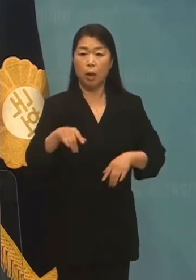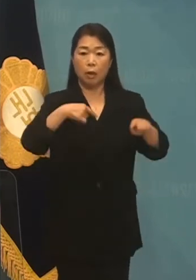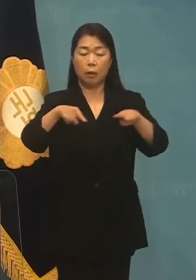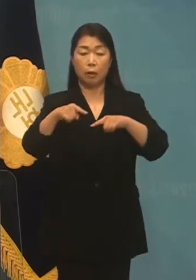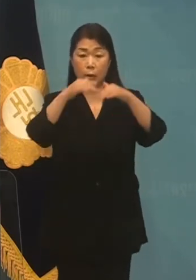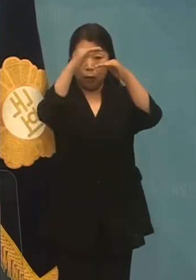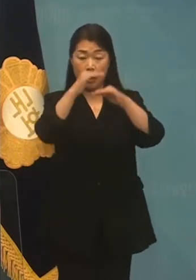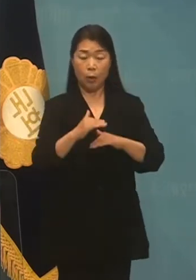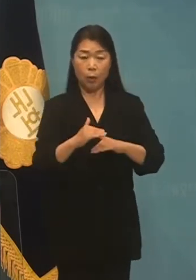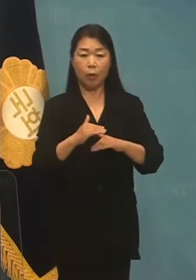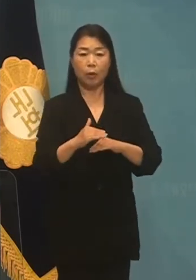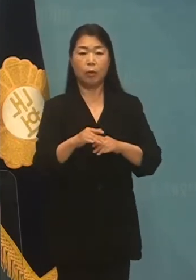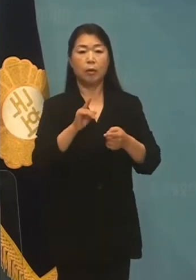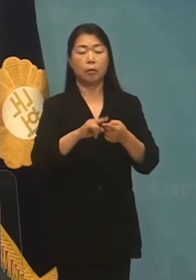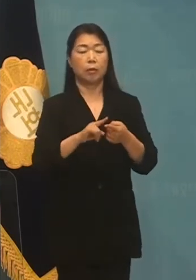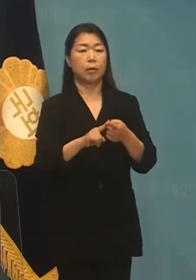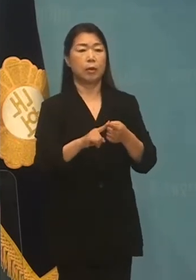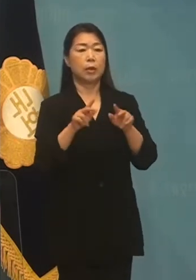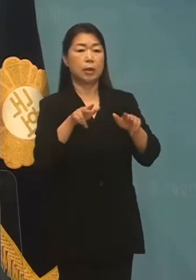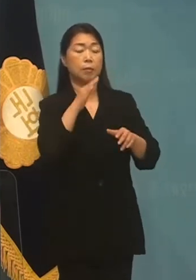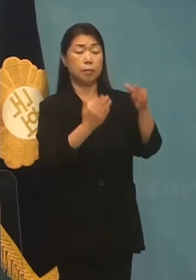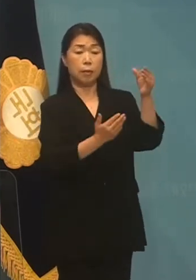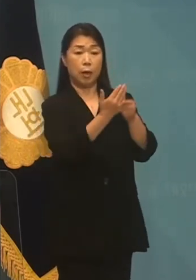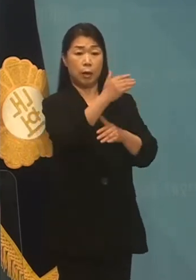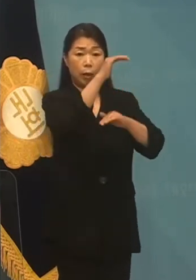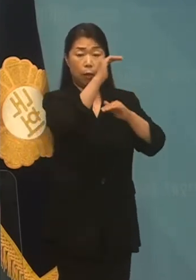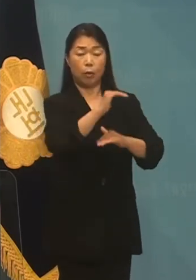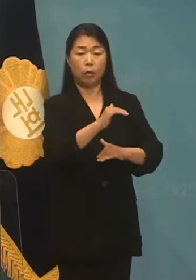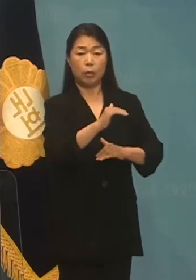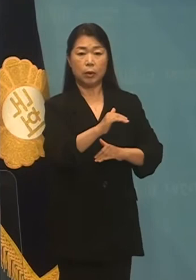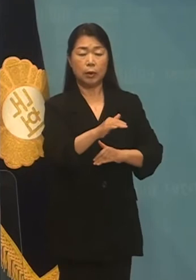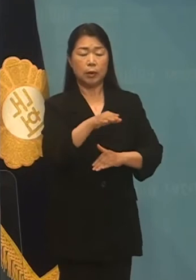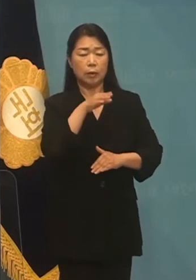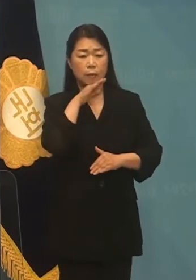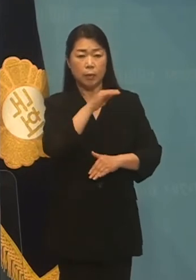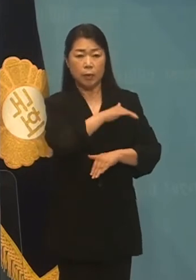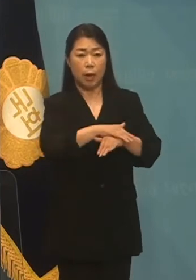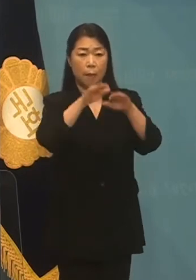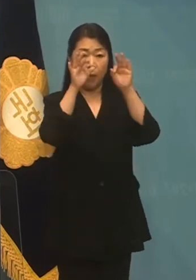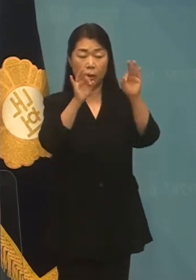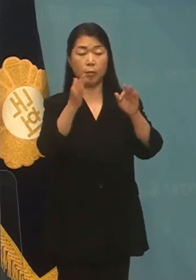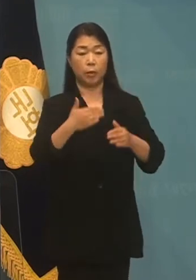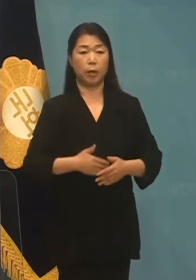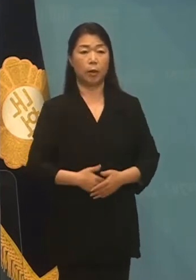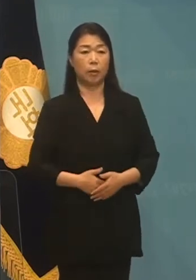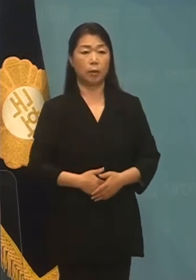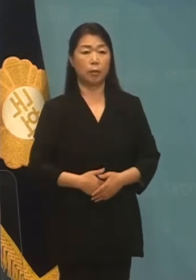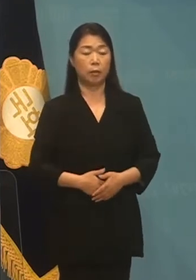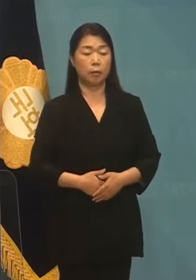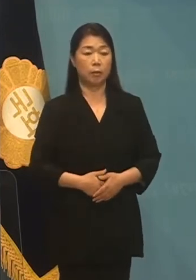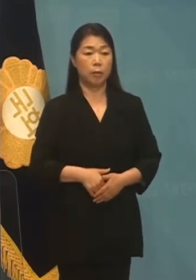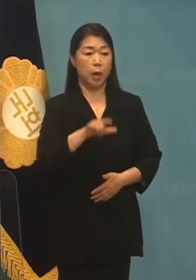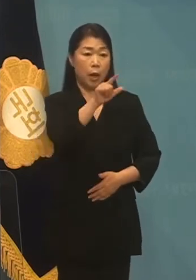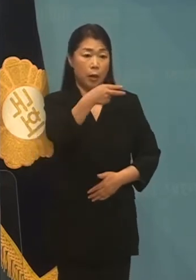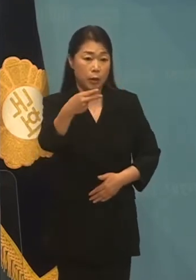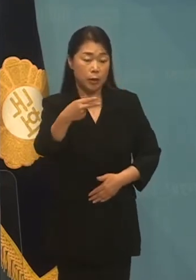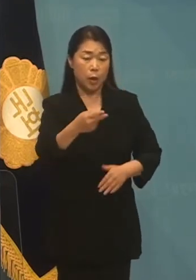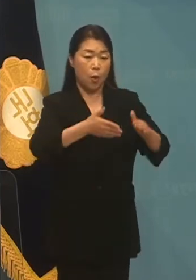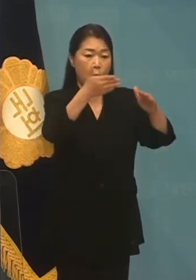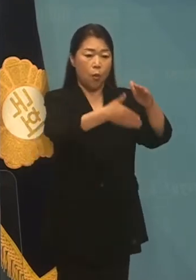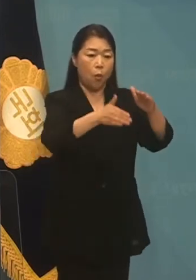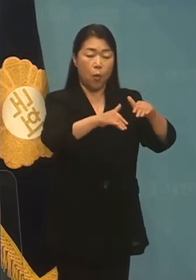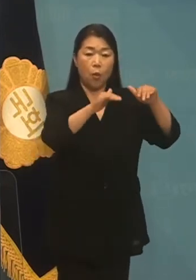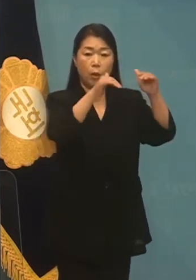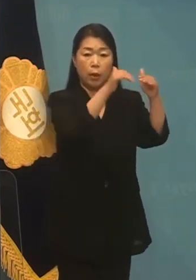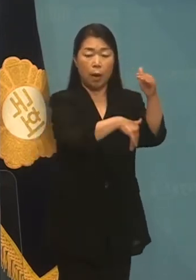다음과 같이 이 사실을 직시해야 합니다. LH가 공영개발을